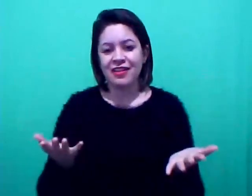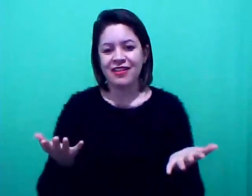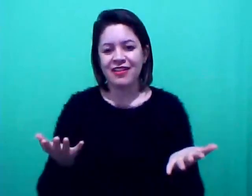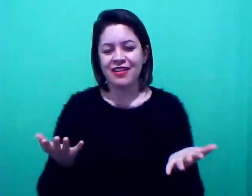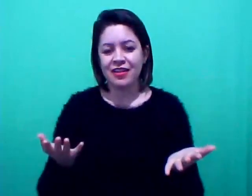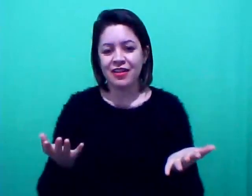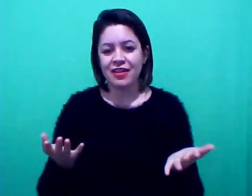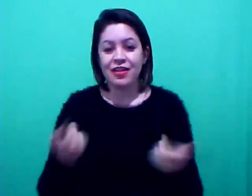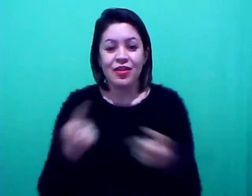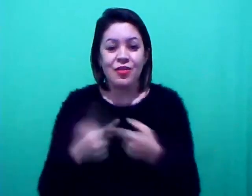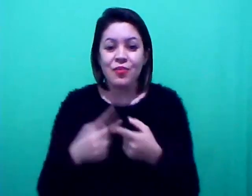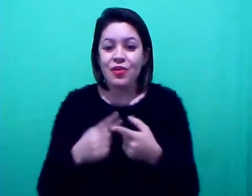a tradução da forma correta.